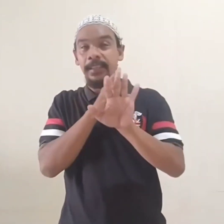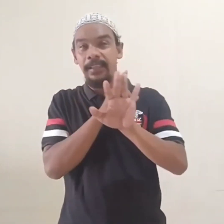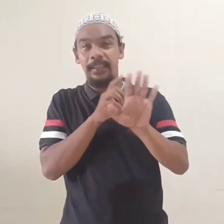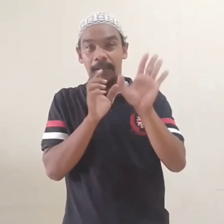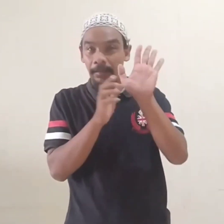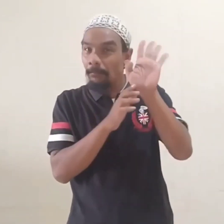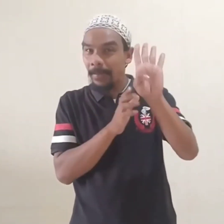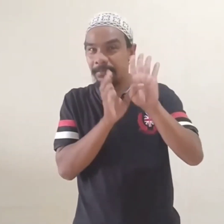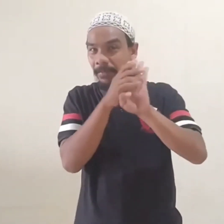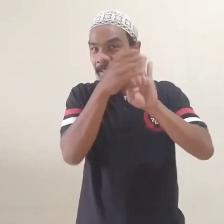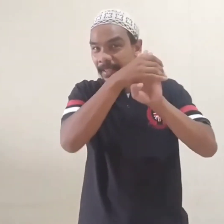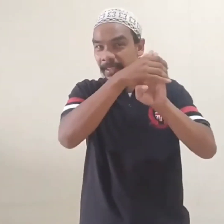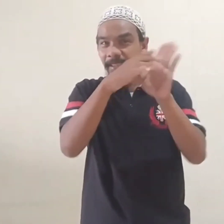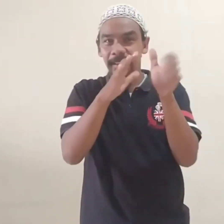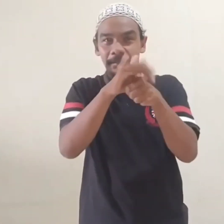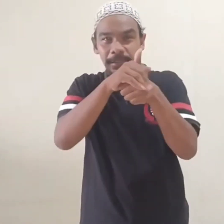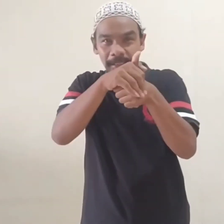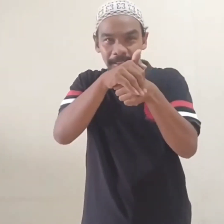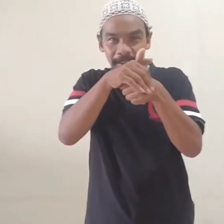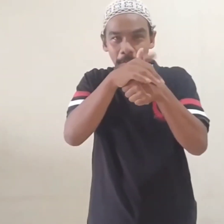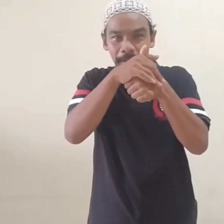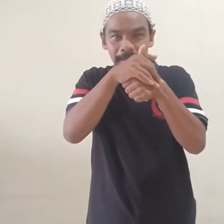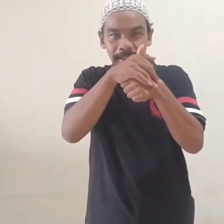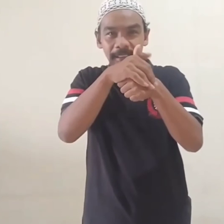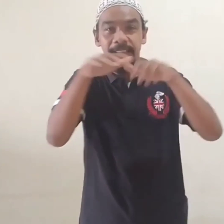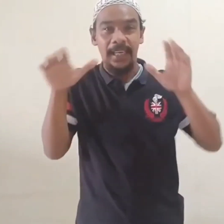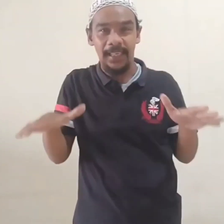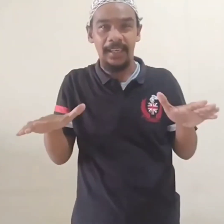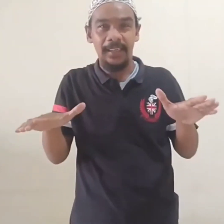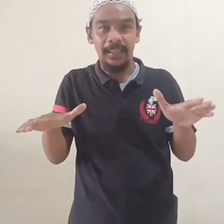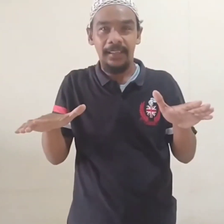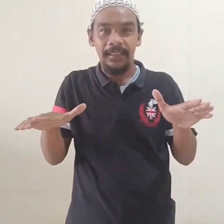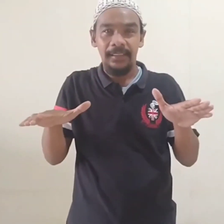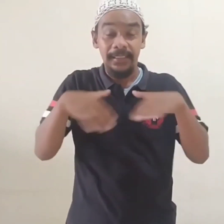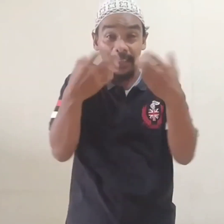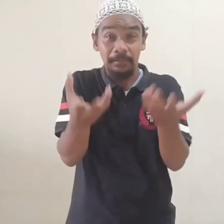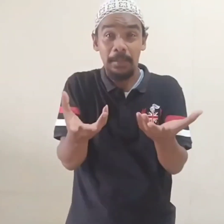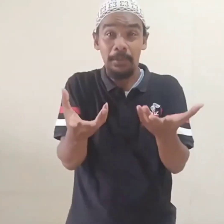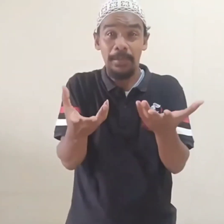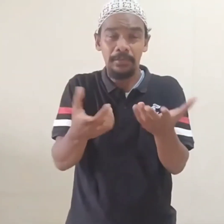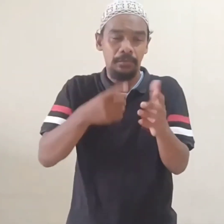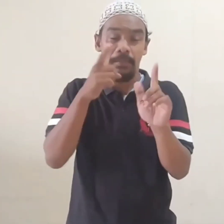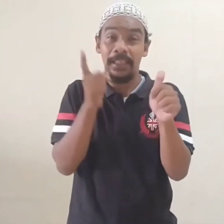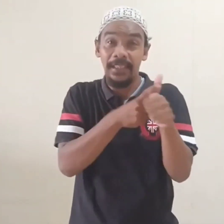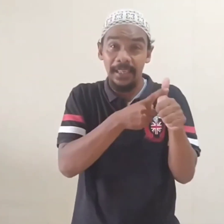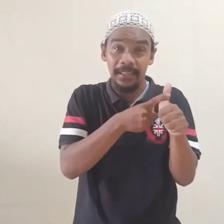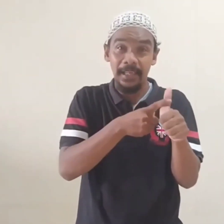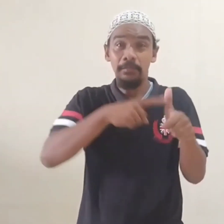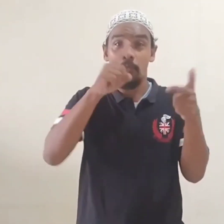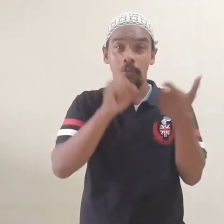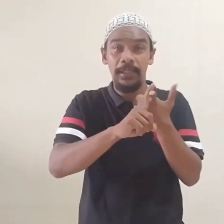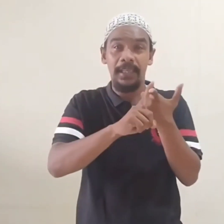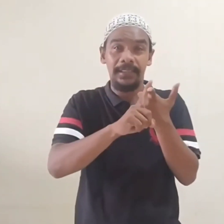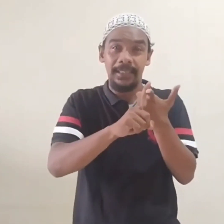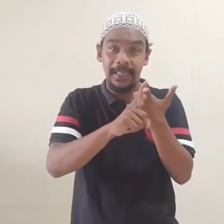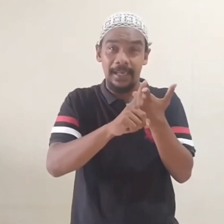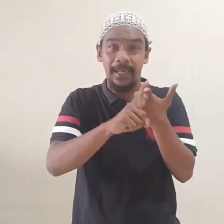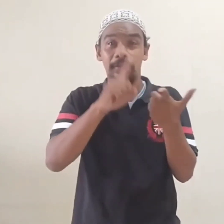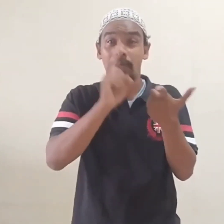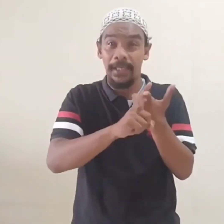Jadi empat bagian ini menjadi kombinasi gaya yang Pak Budi maksud, baik gaya renang maupun gaya katak atau gaya